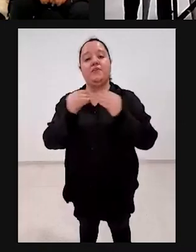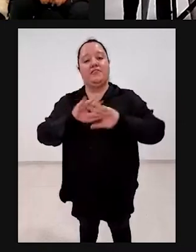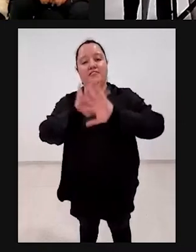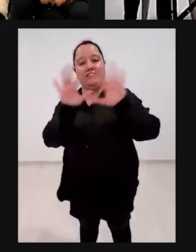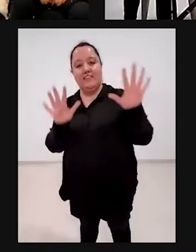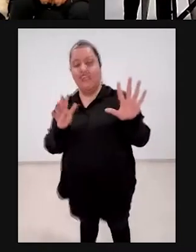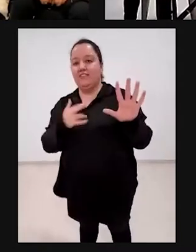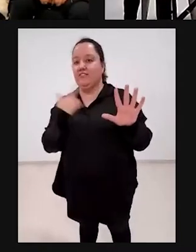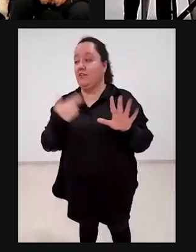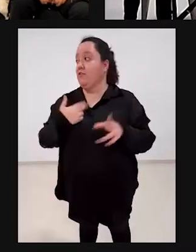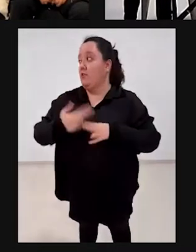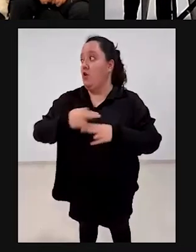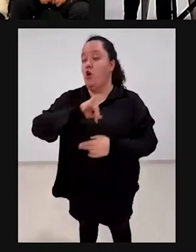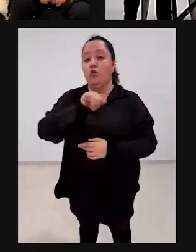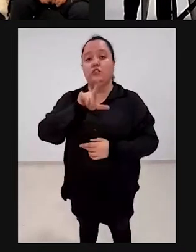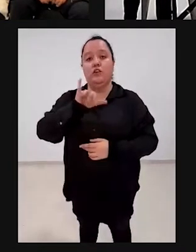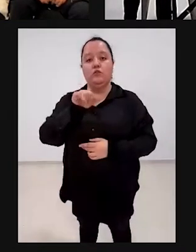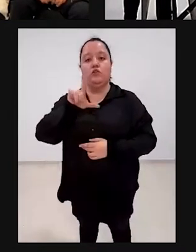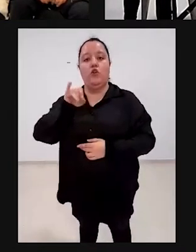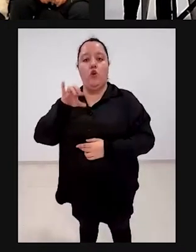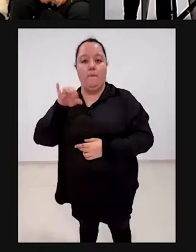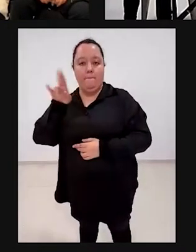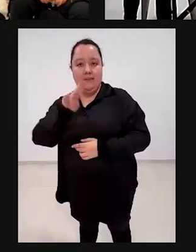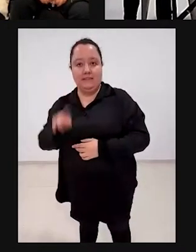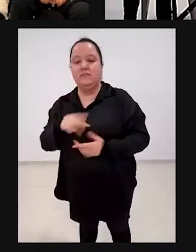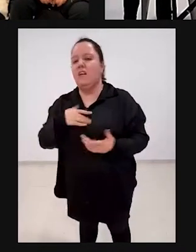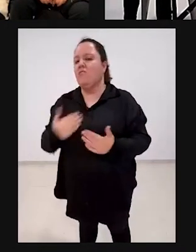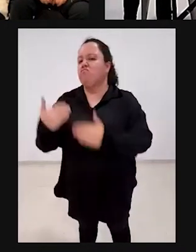intestino dicha